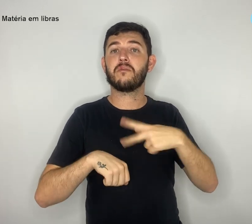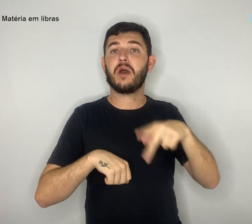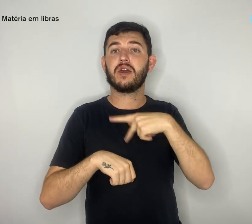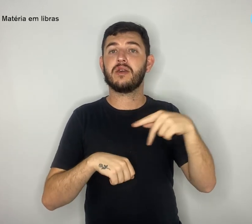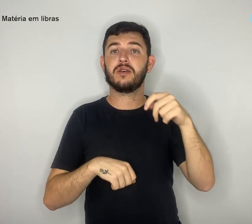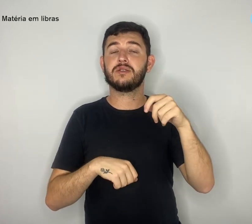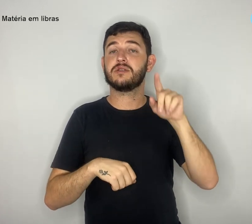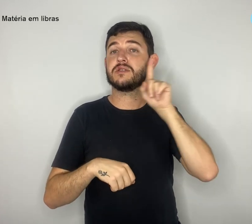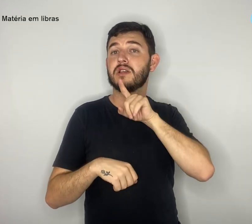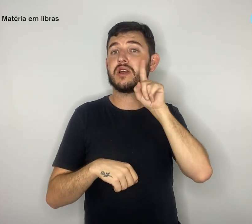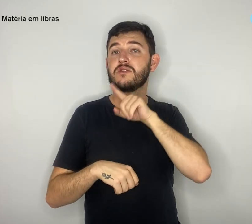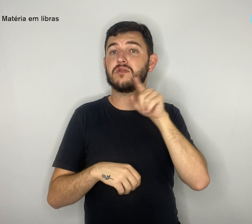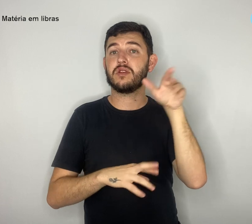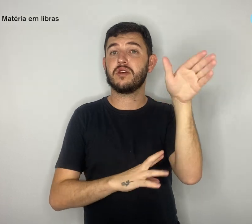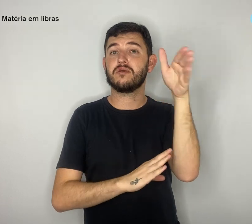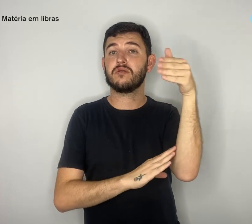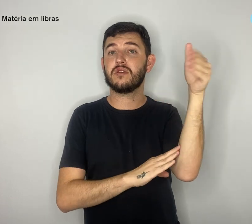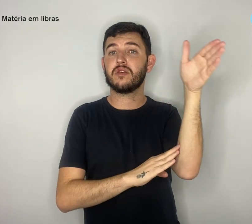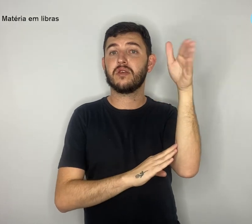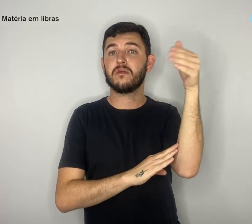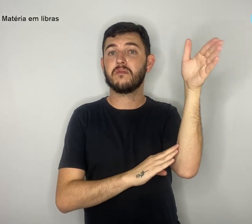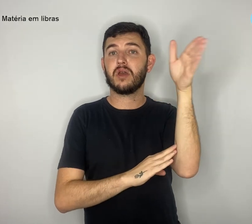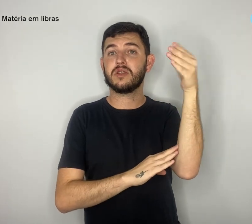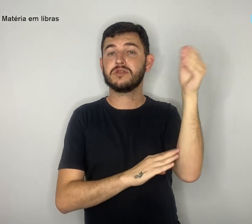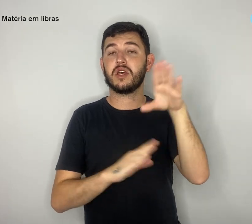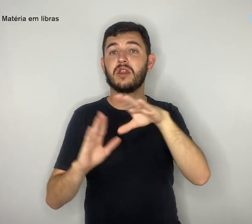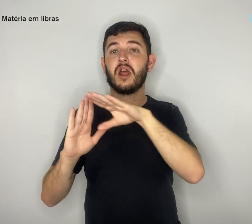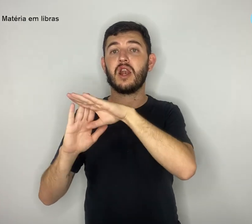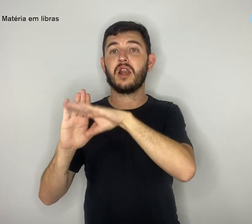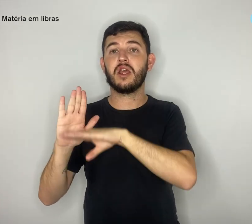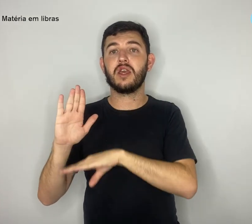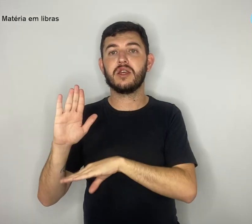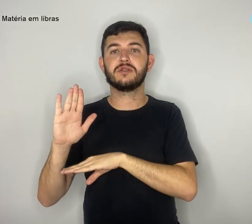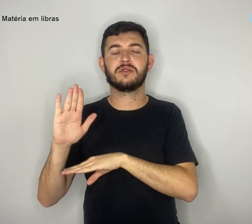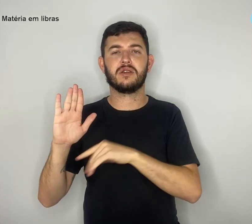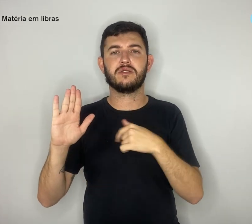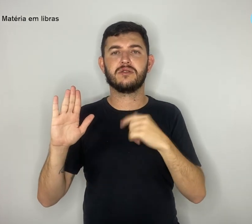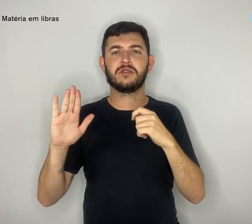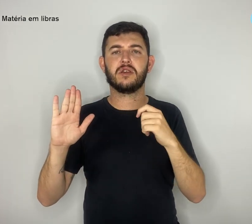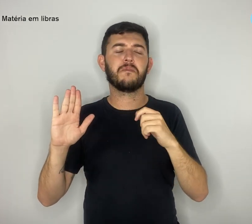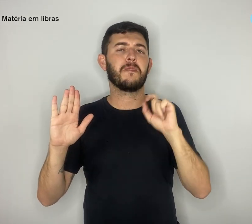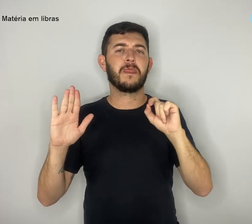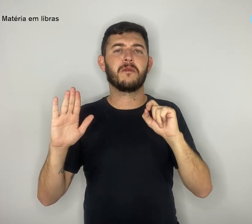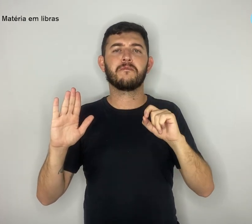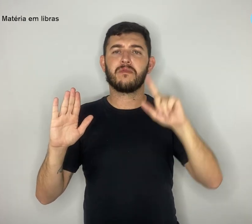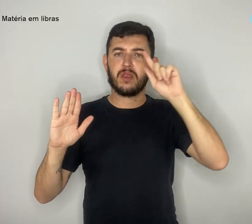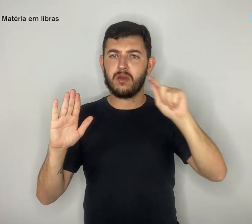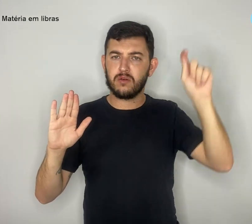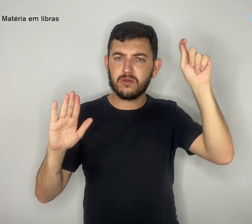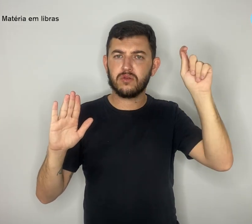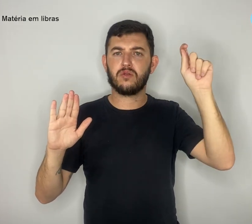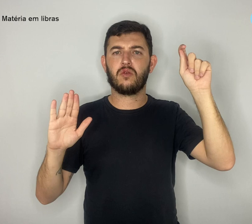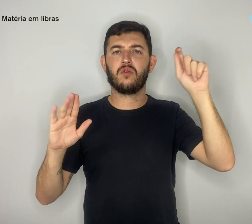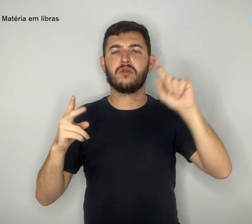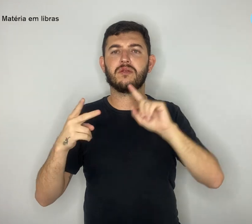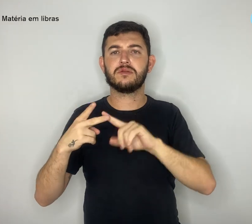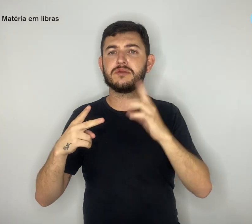no Brasil uma lista de intelectuais militantes, parlamentares e entidades que